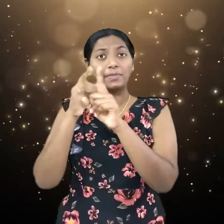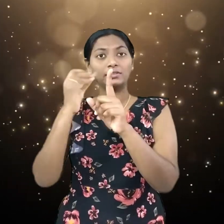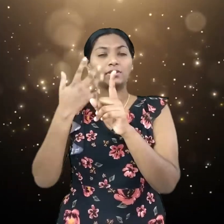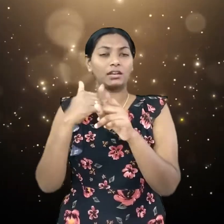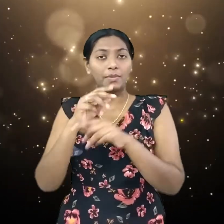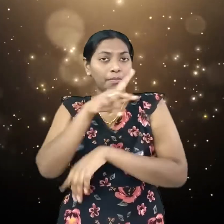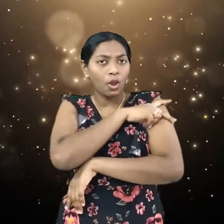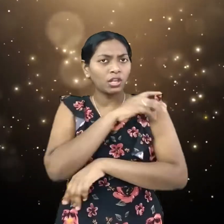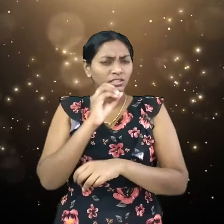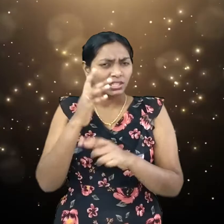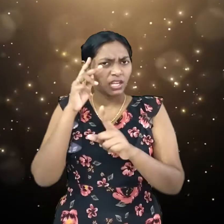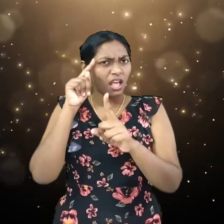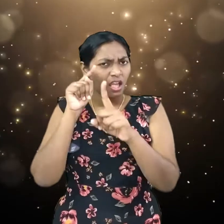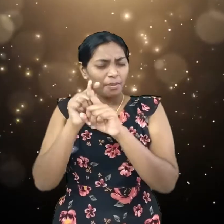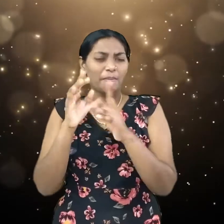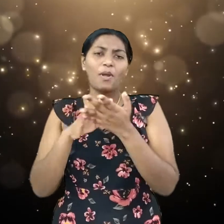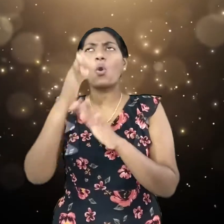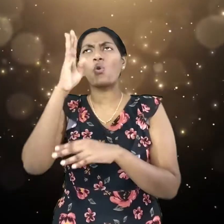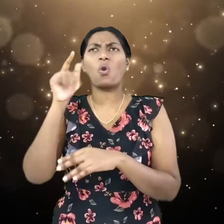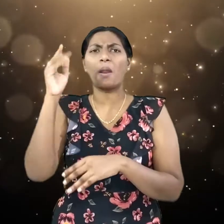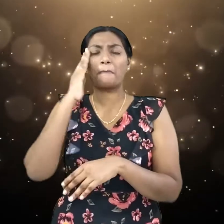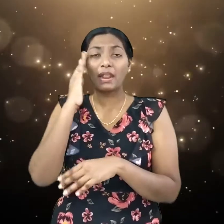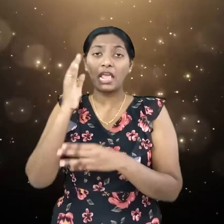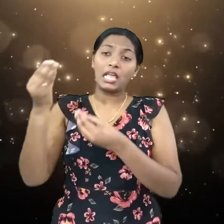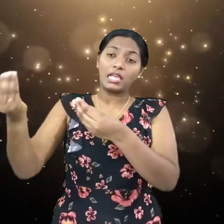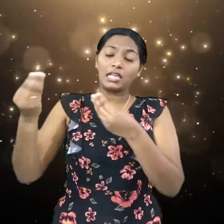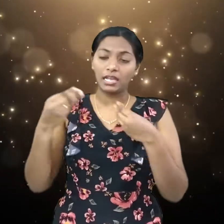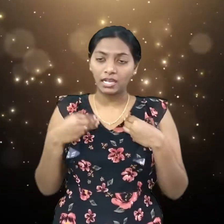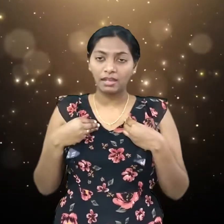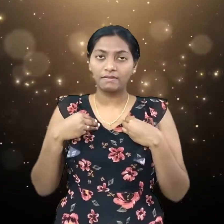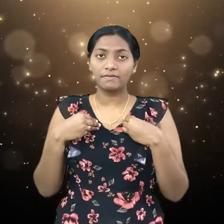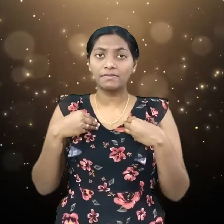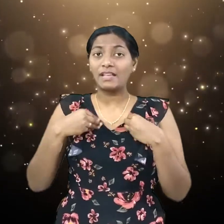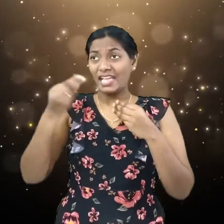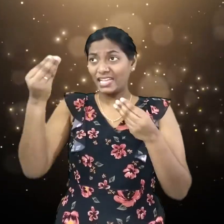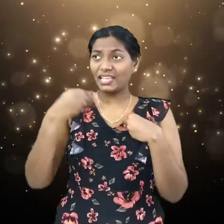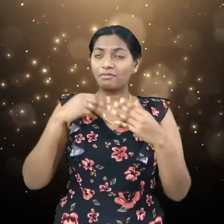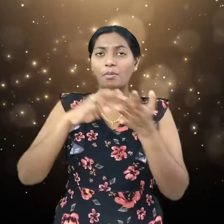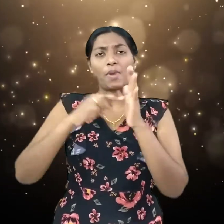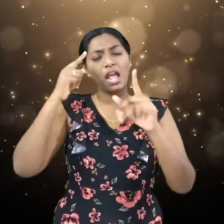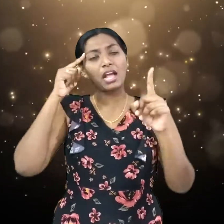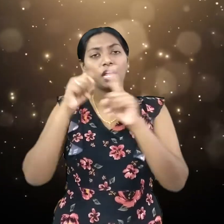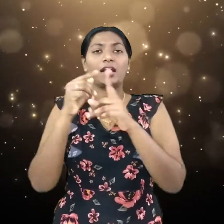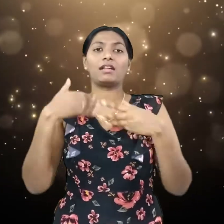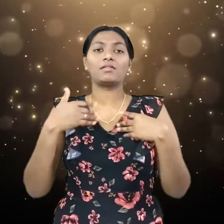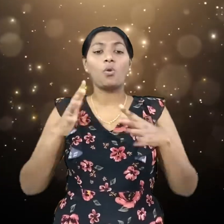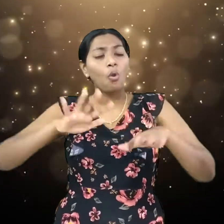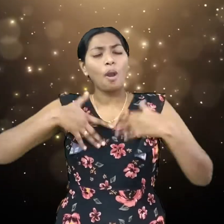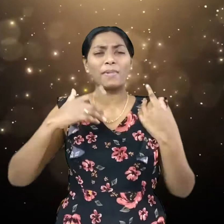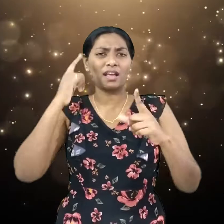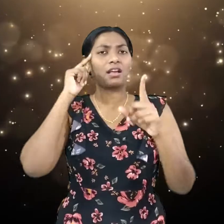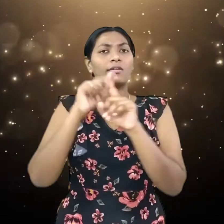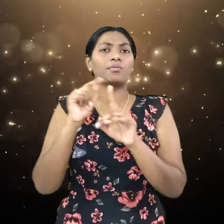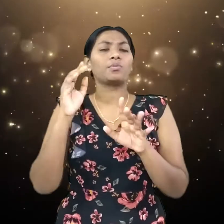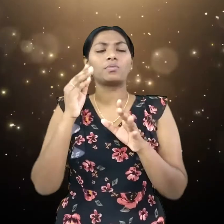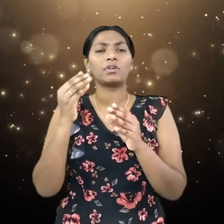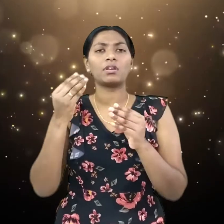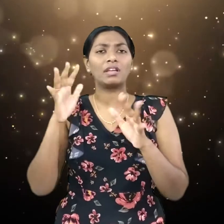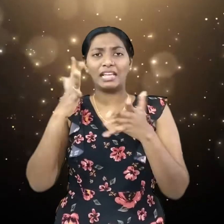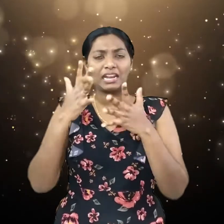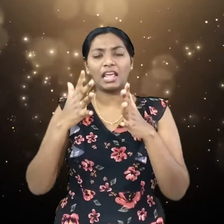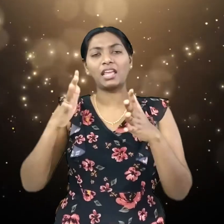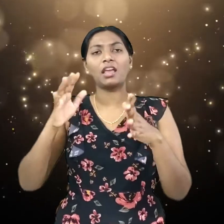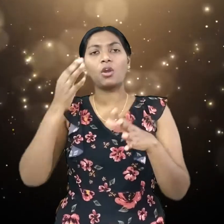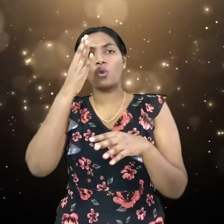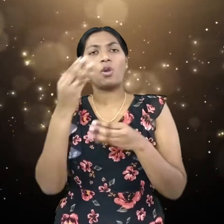में, क्योंकि उसे पता है परमेश्वर ने अगर कुछ दिया है तो उसके देने के पीछे एक उद्देश्य है। परमेश्वर कुछ भी बिना उद्देश्य के नहीं देता है,